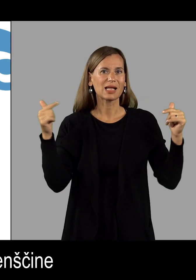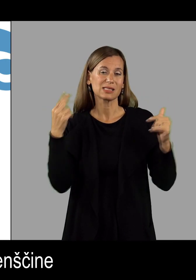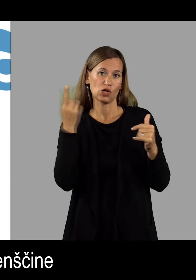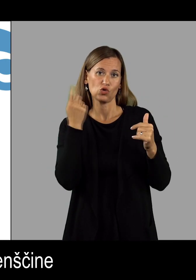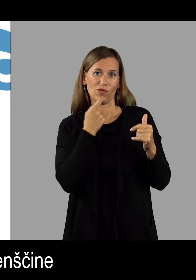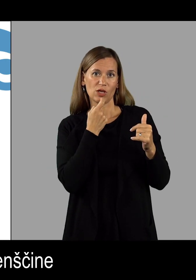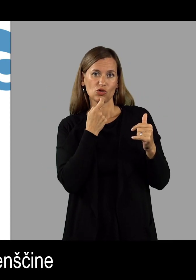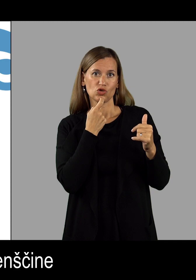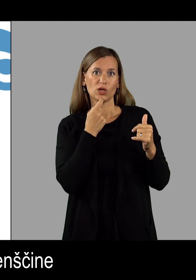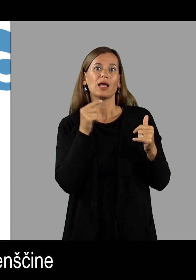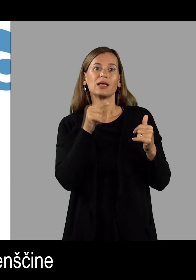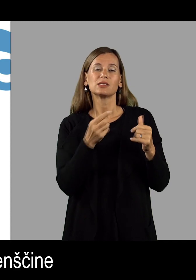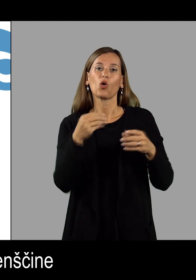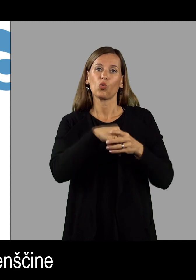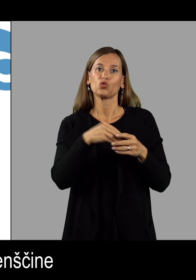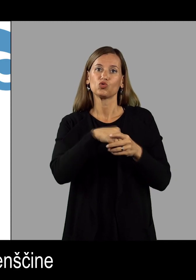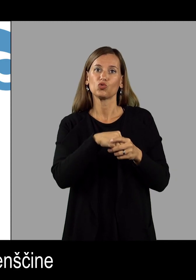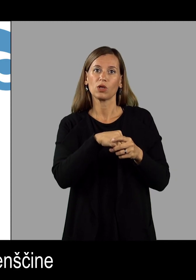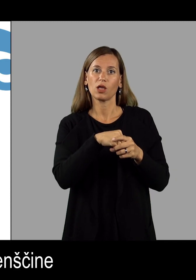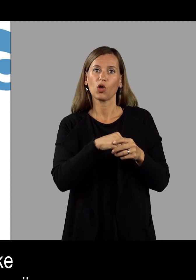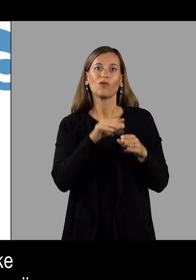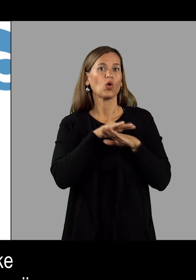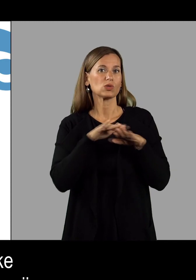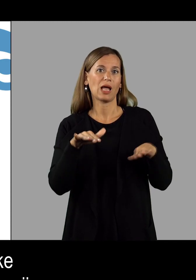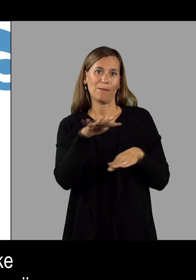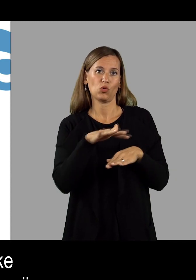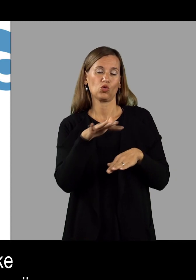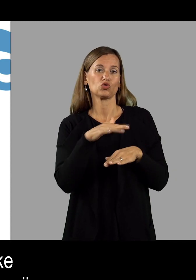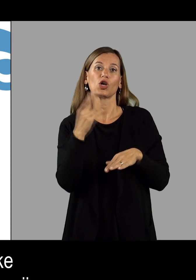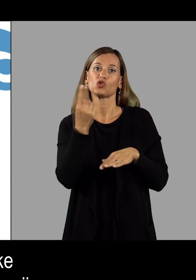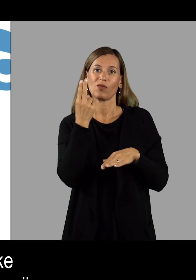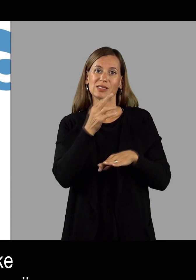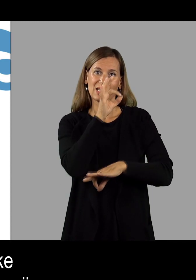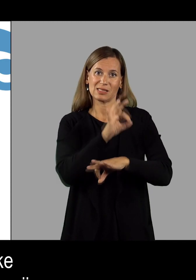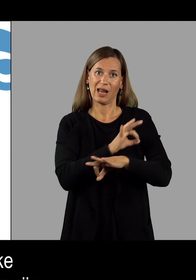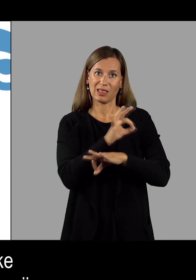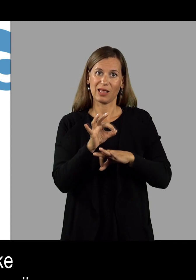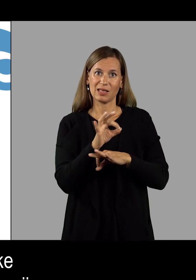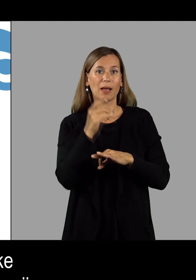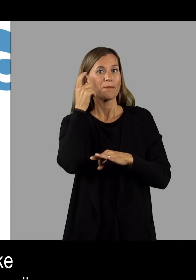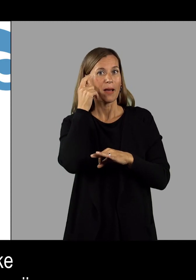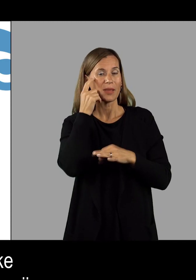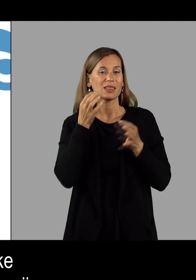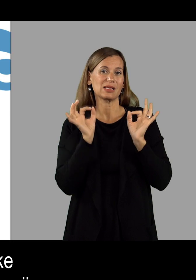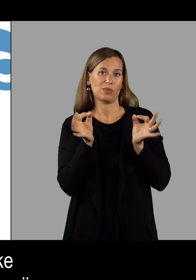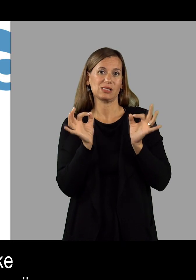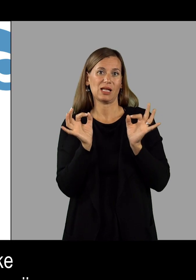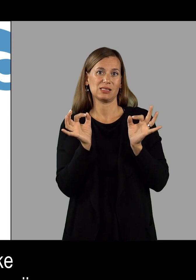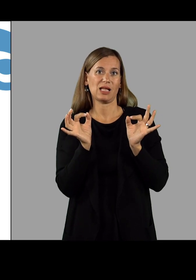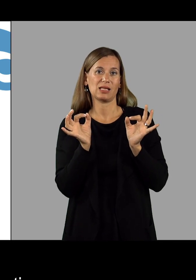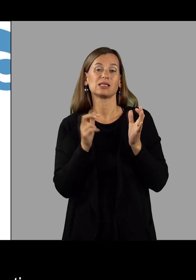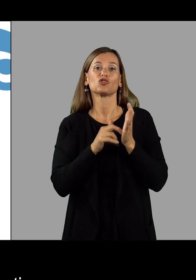in tehnologij. Produkti, ki bodo nastali v okviru projekta,